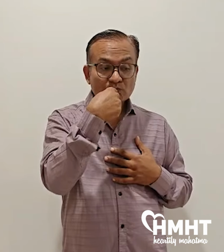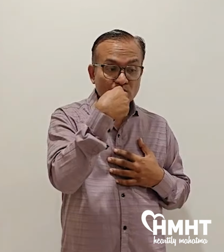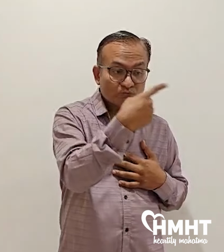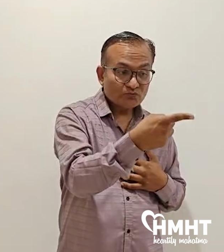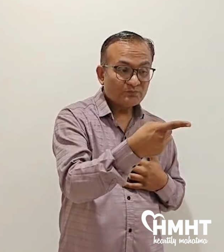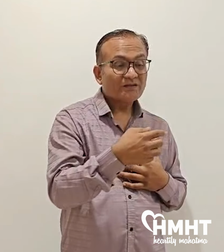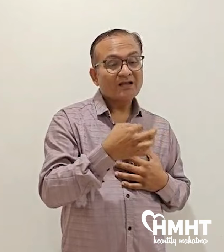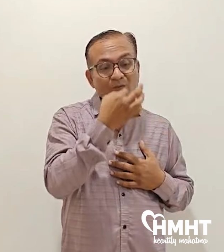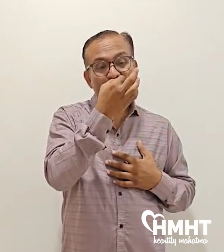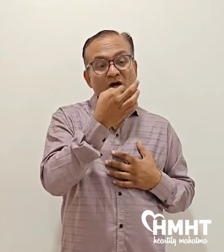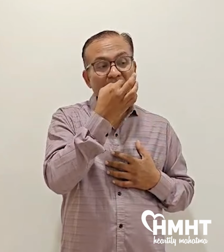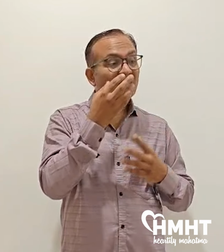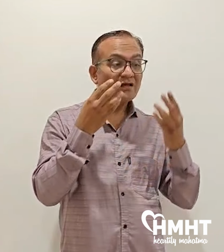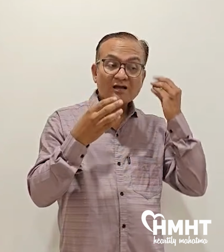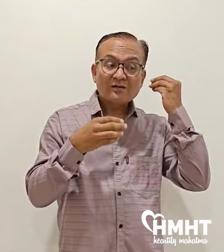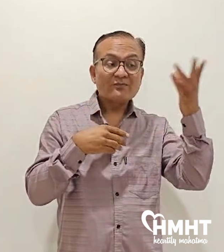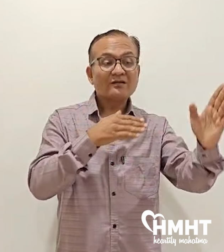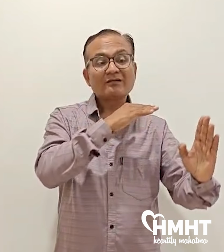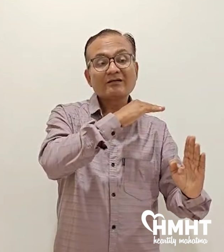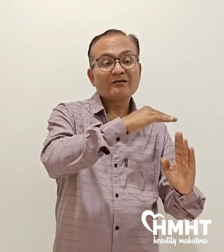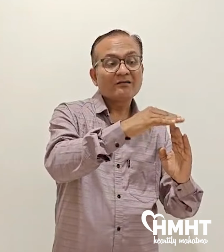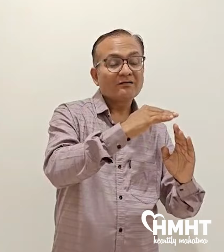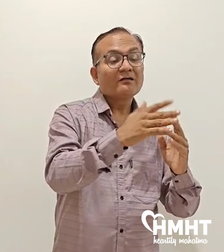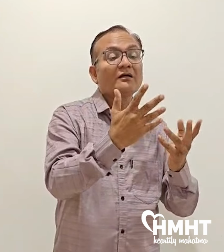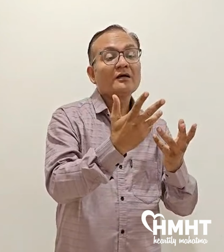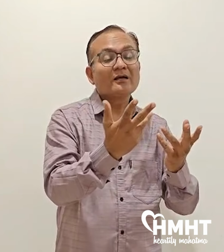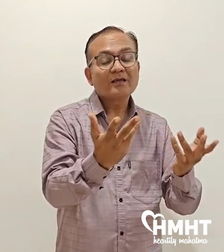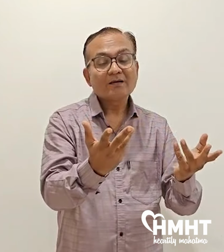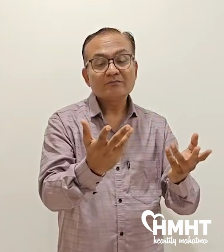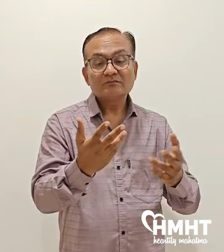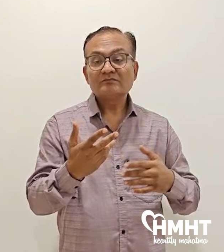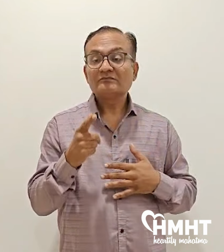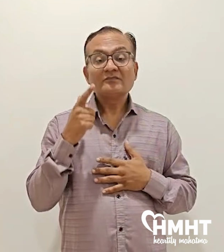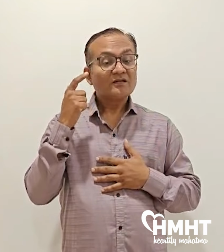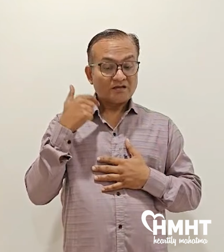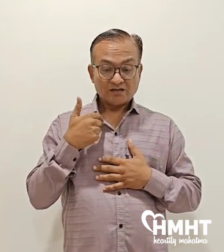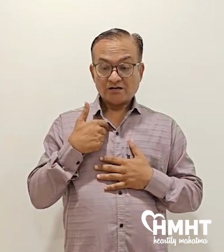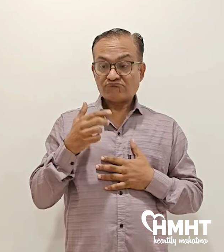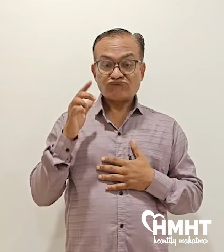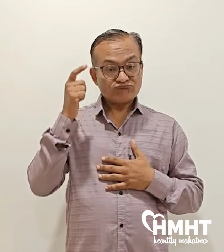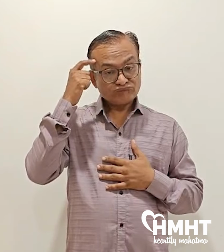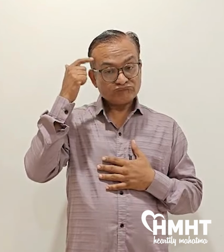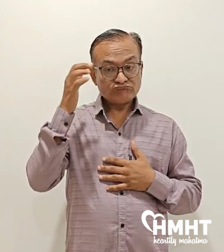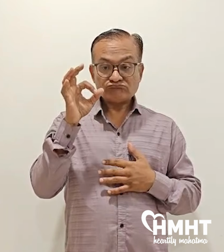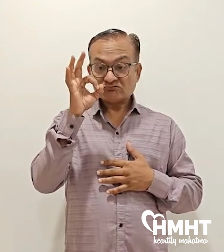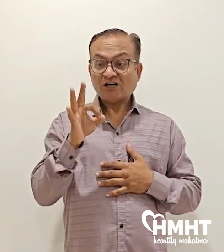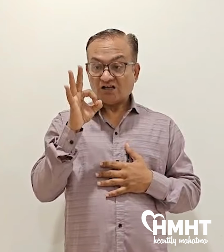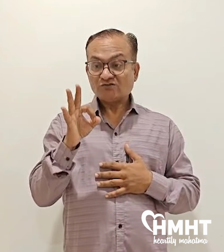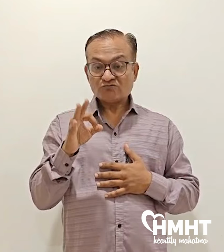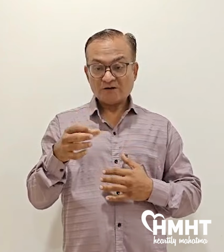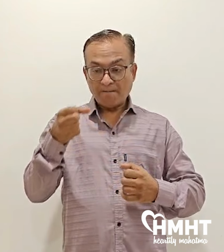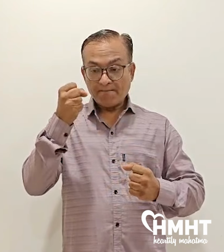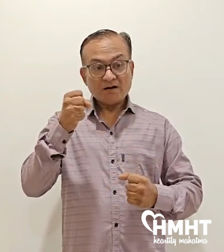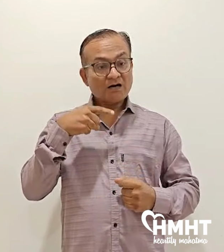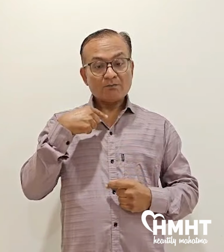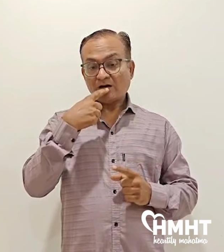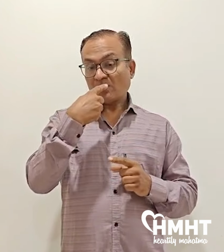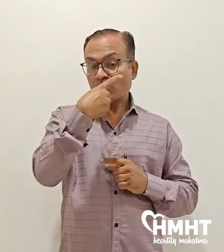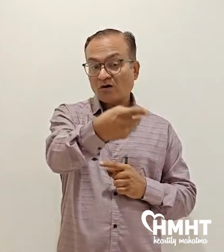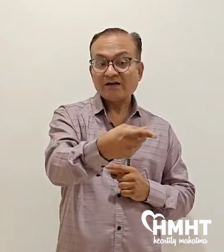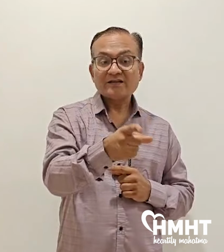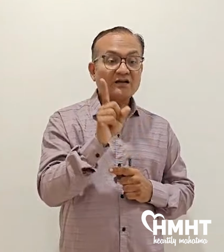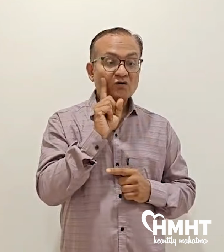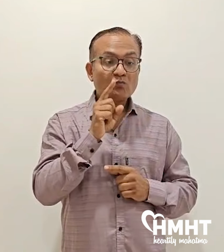એ વાણીથી ઘણું દુઃખ દેવાઈ જાય છે. હા, પણ આપણું સાચું છે એ ઠરાવવા માટે જ આર્ગ્યુમેન્ટ થઈ જાય ને. હા,